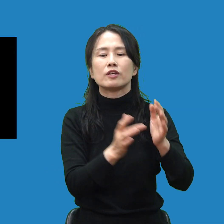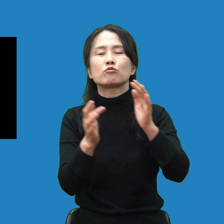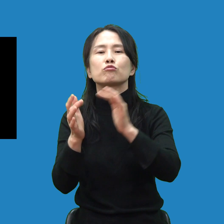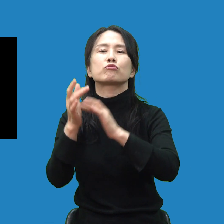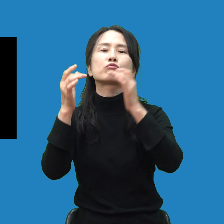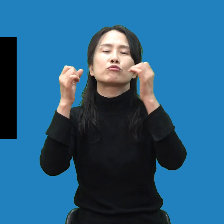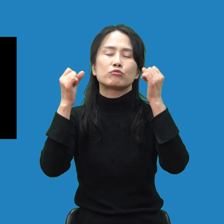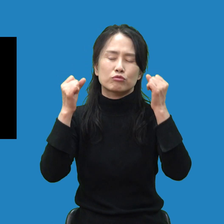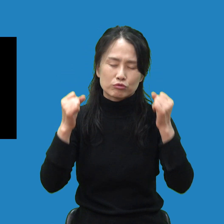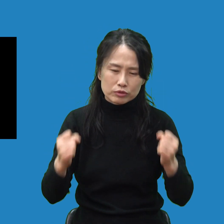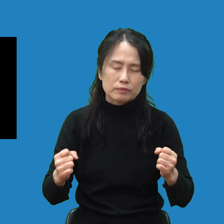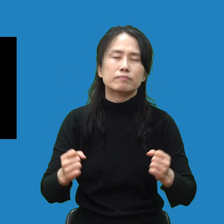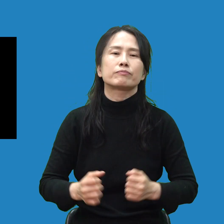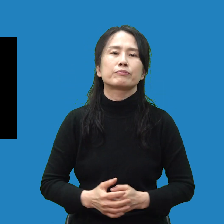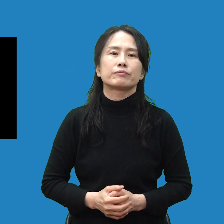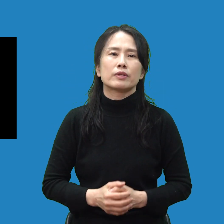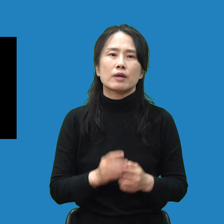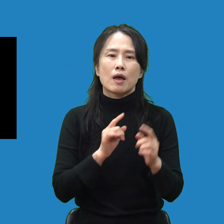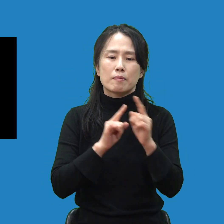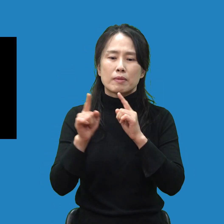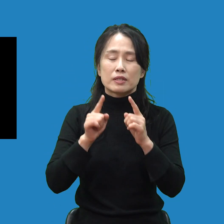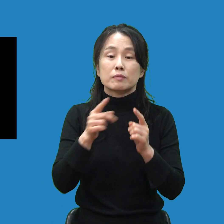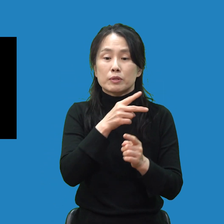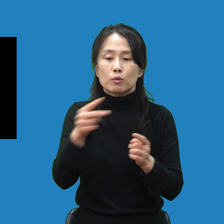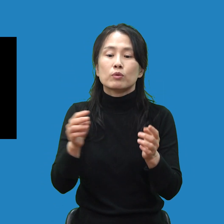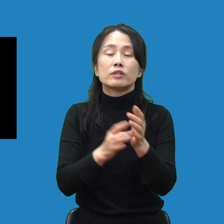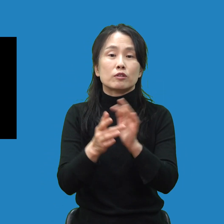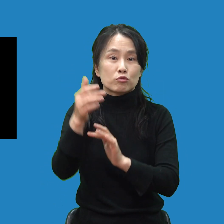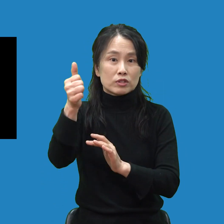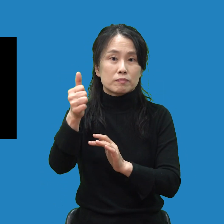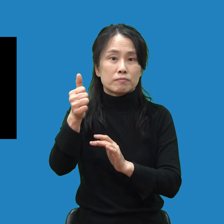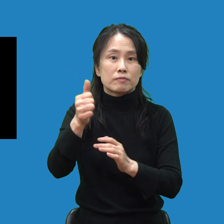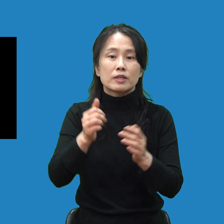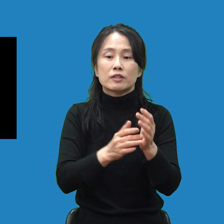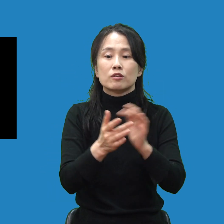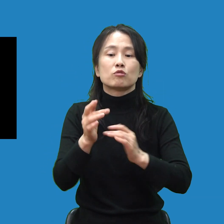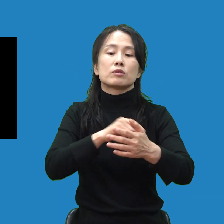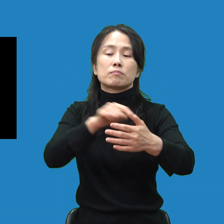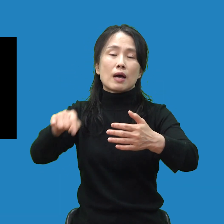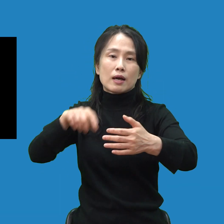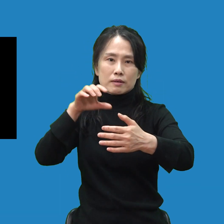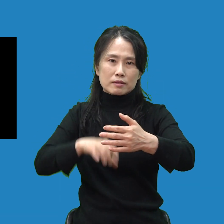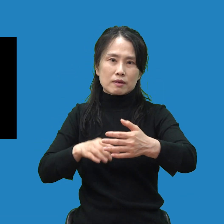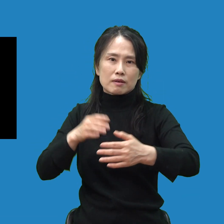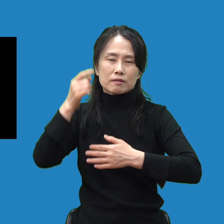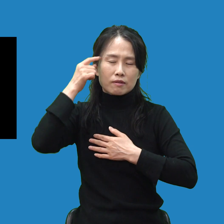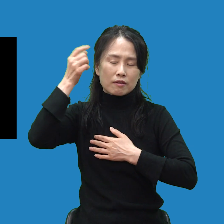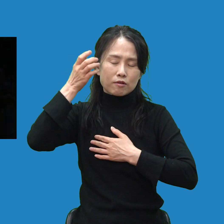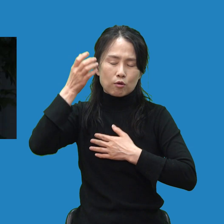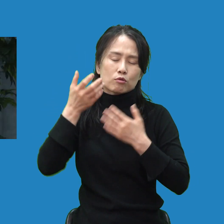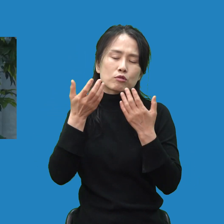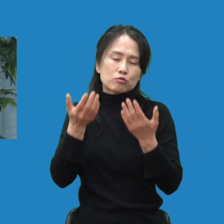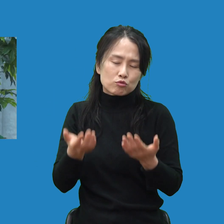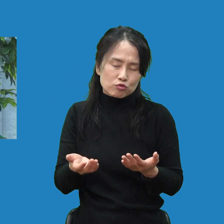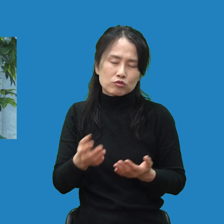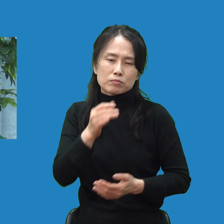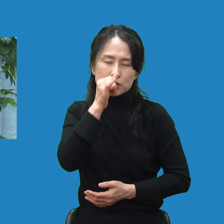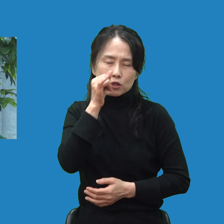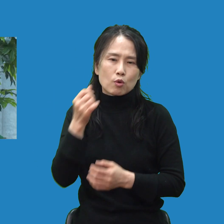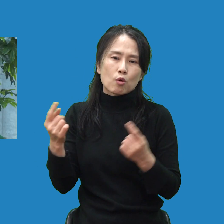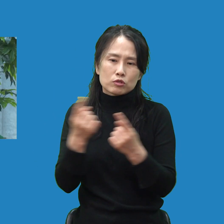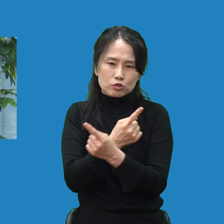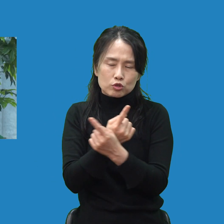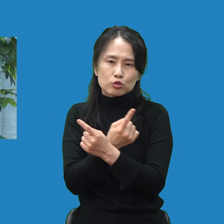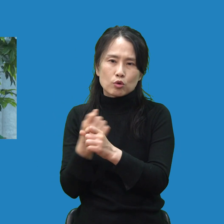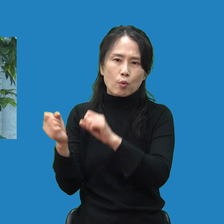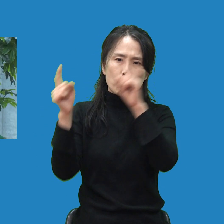예수님이 계십니다. 말씀이신 예수님 안에 내 영혼에 쉼이 있습니다. 치유와 회복과